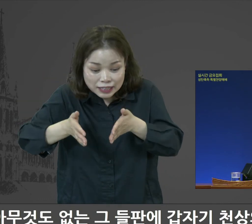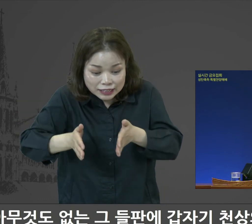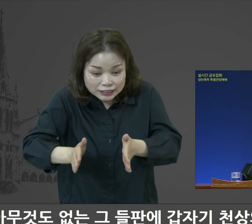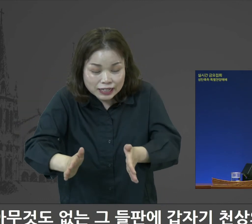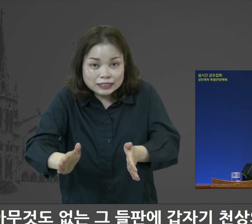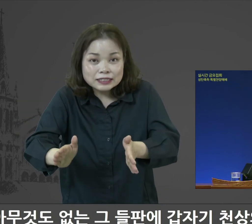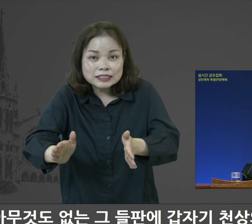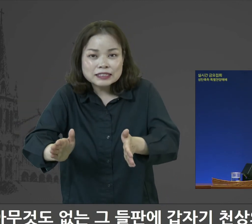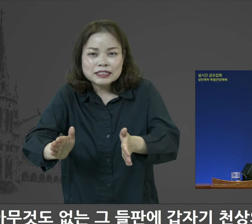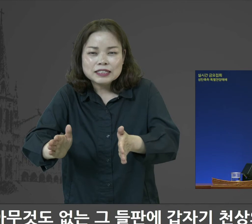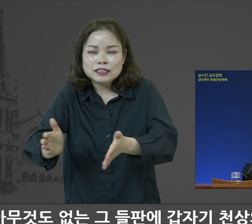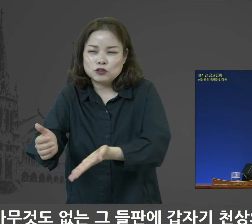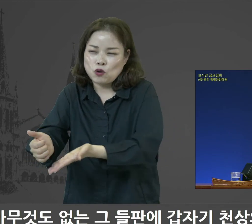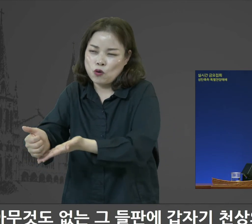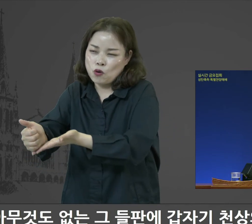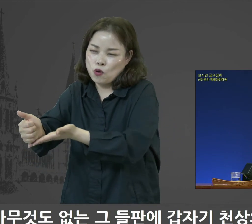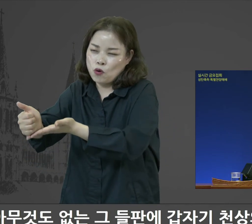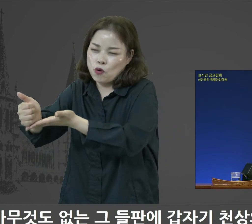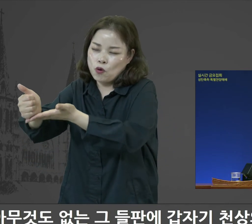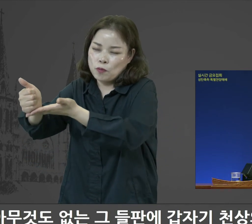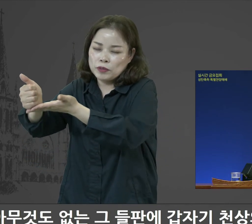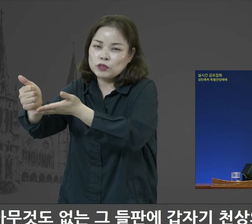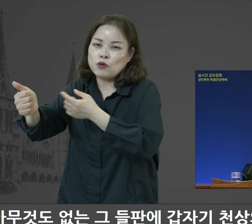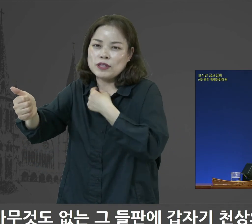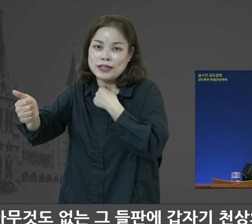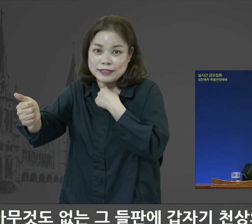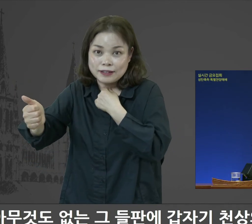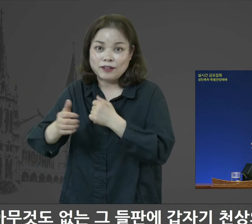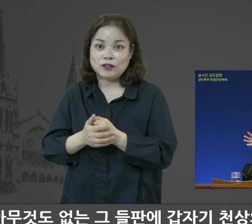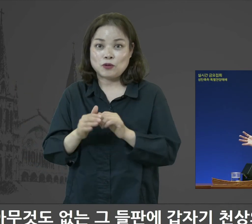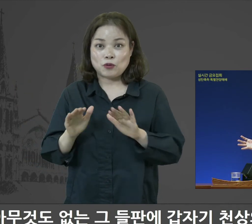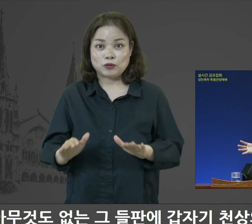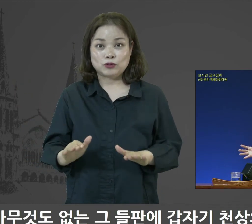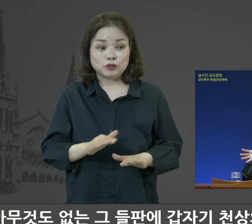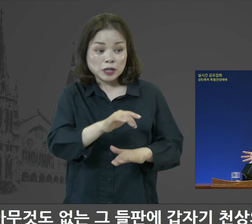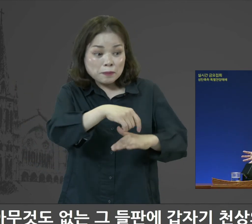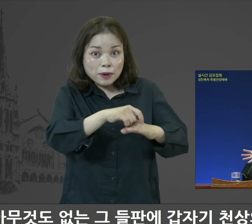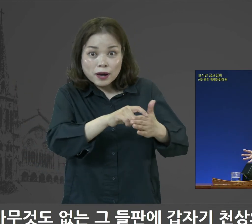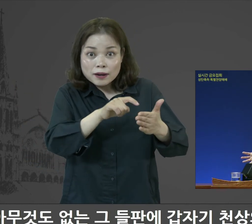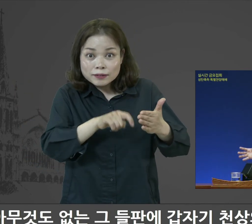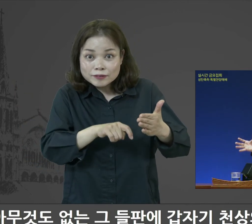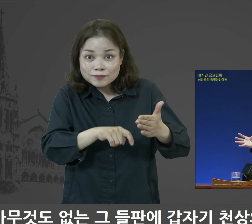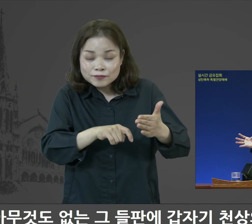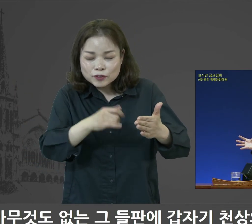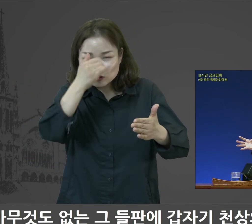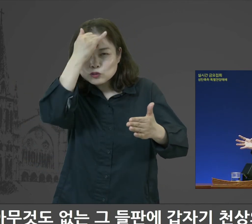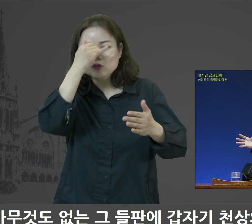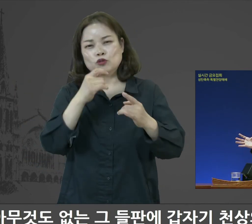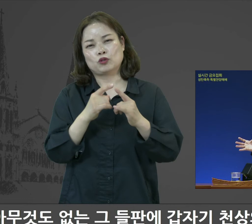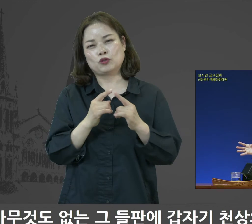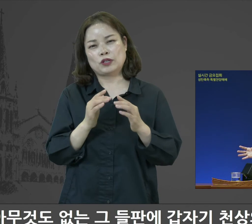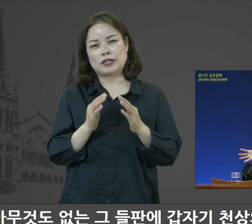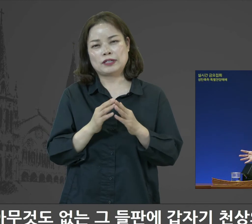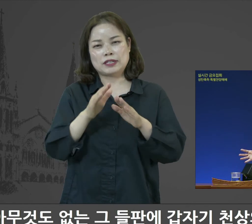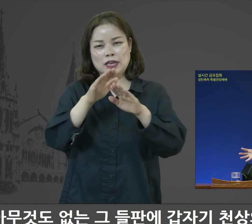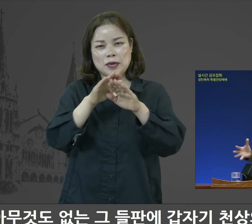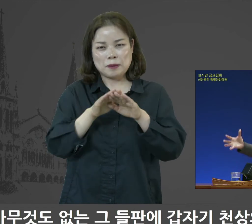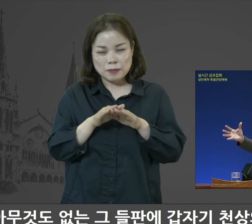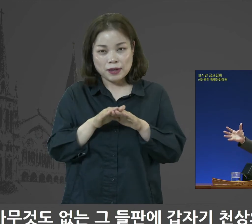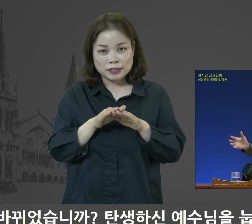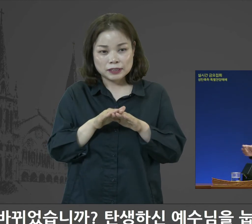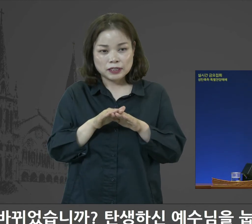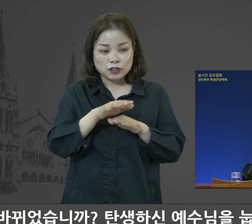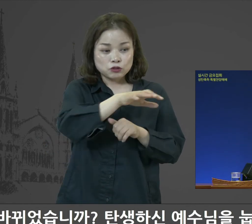예수님을 높이기 위해서. 여러분, 오늘 우리의 마음속과 우리 충영교회 이 예배당과